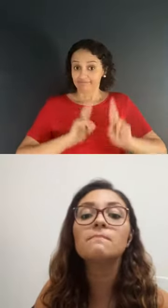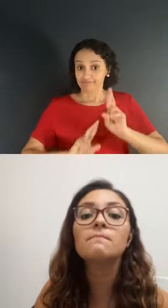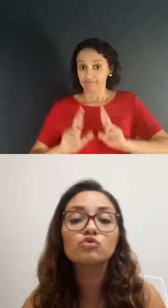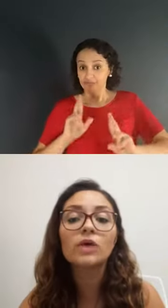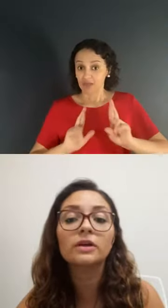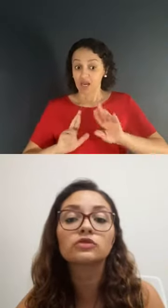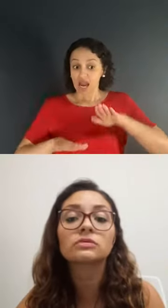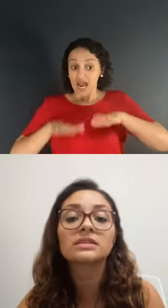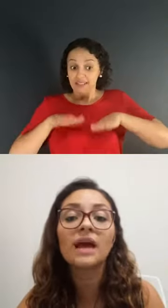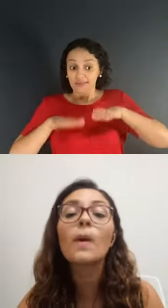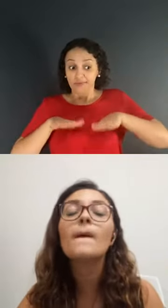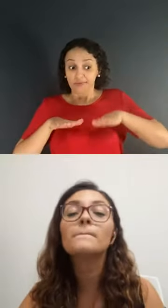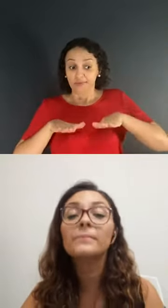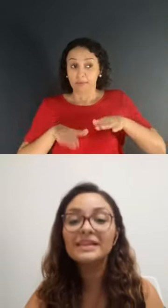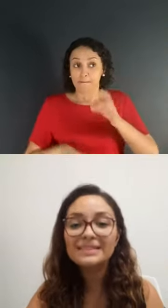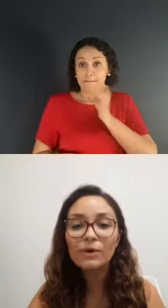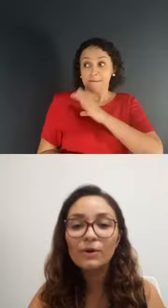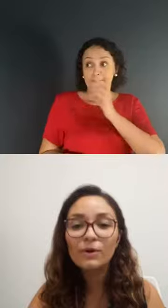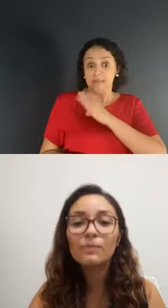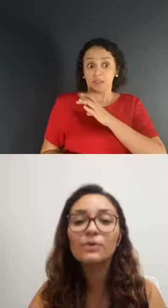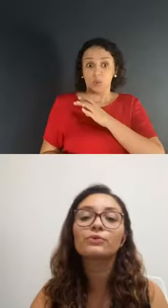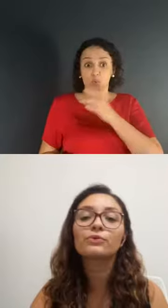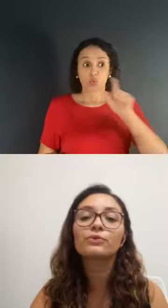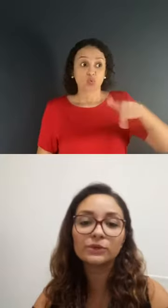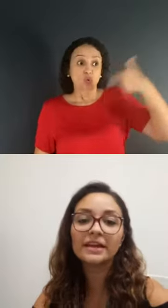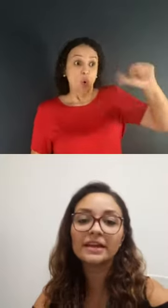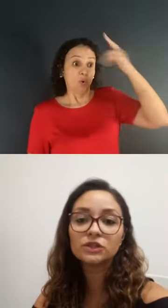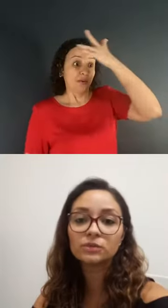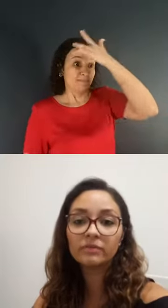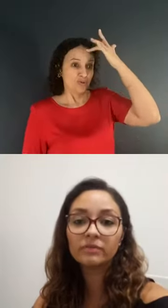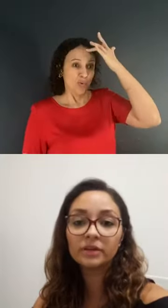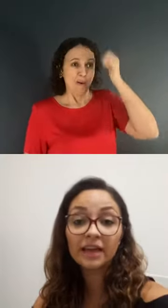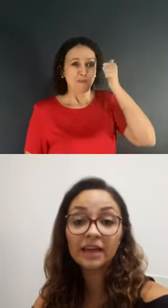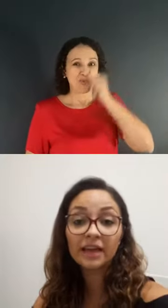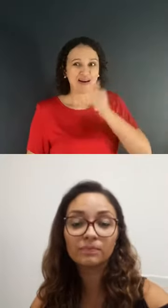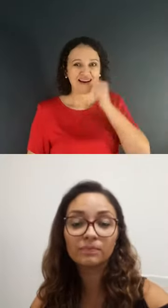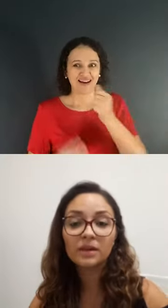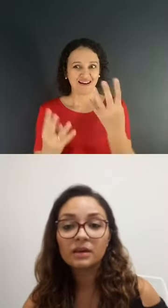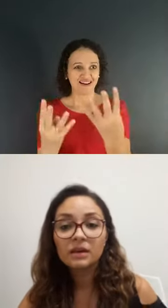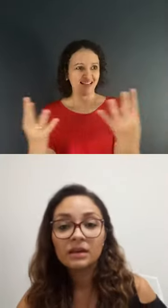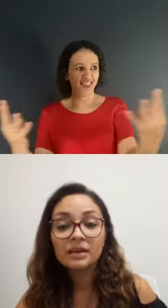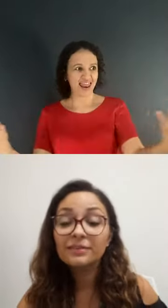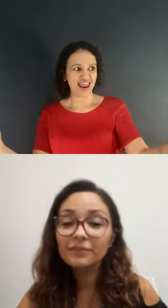tem medo do julgamento social, principalmente por outras mulheres. Isso é verdade.